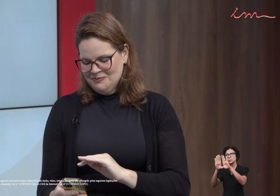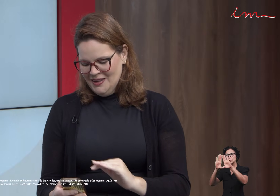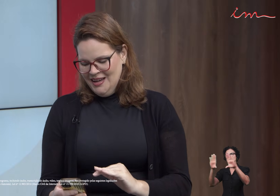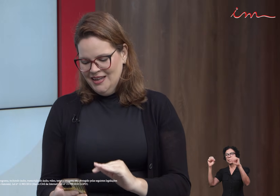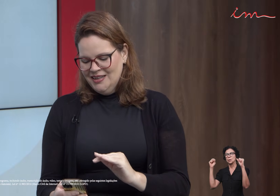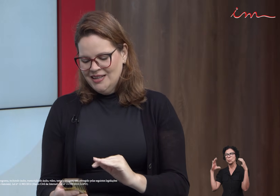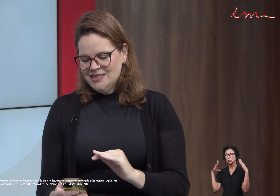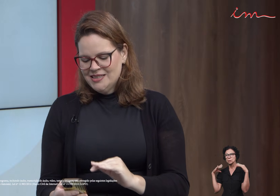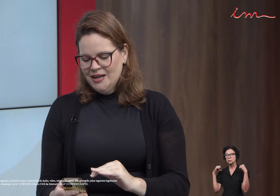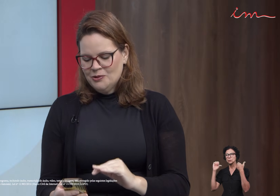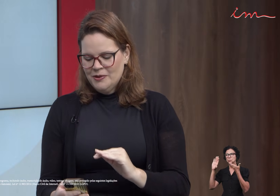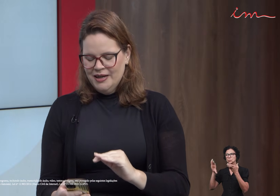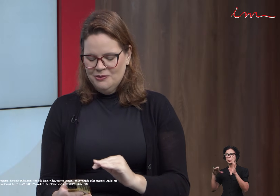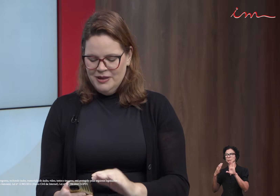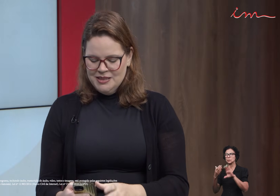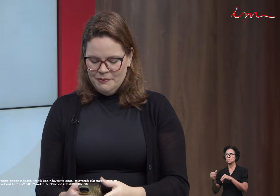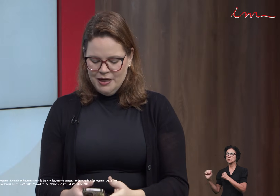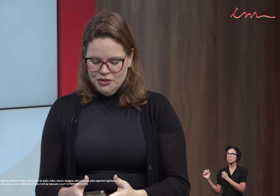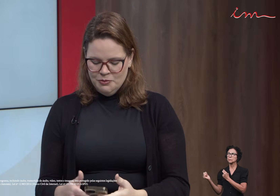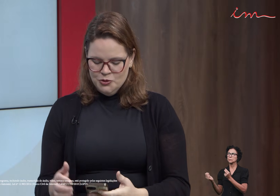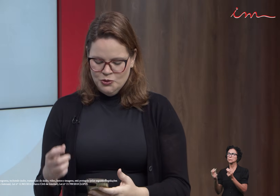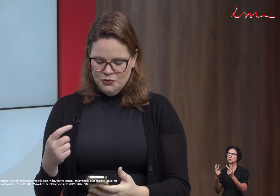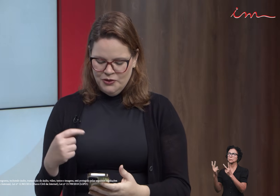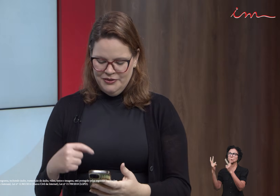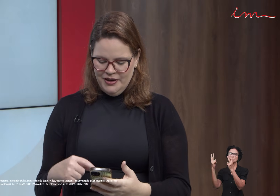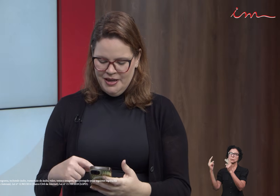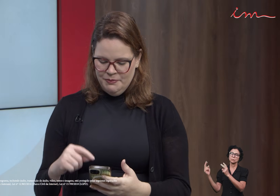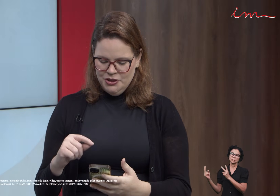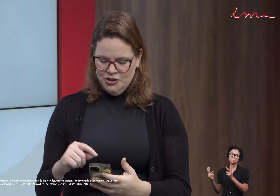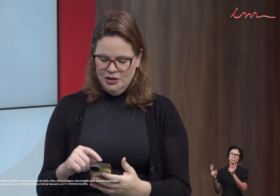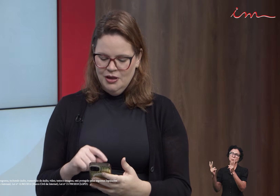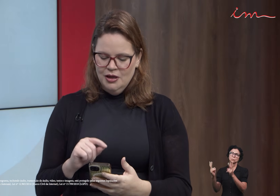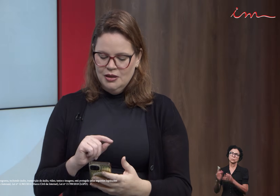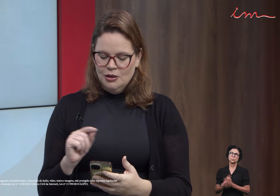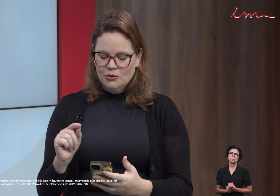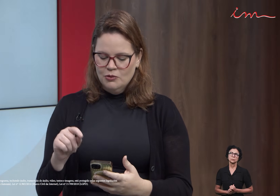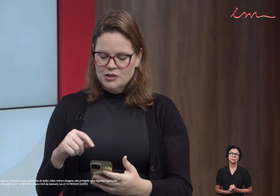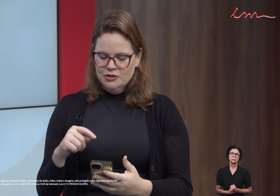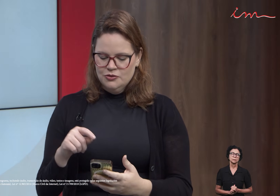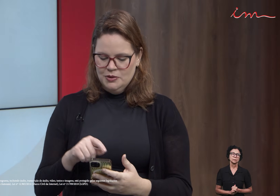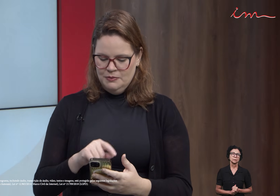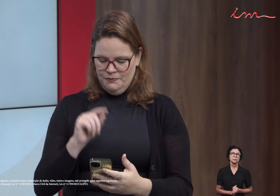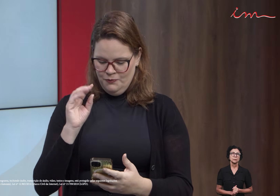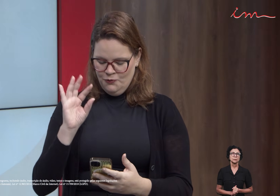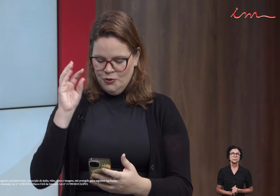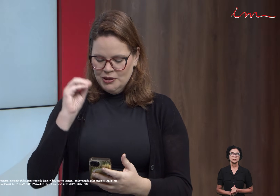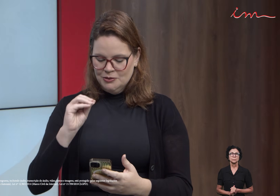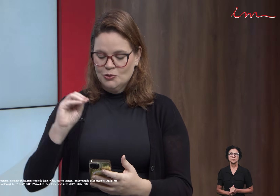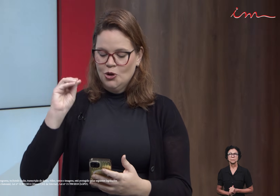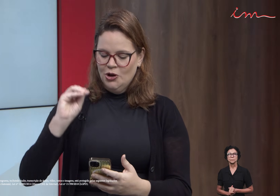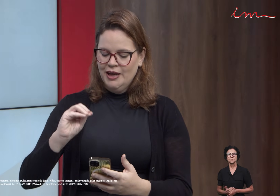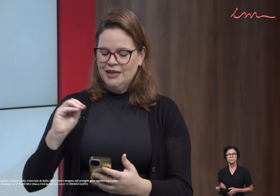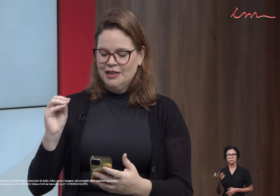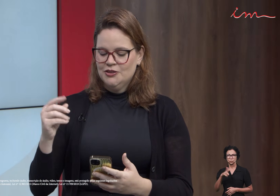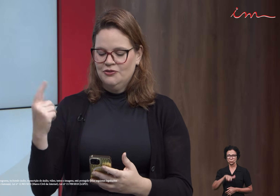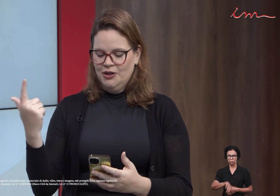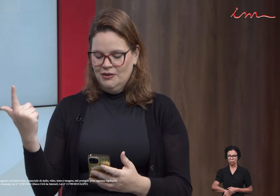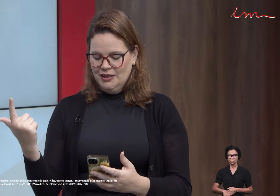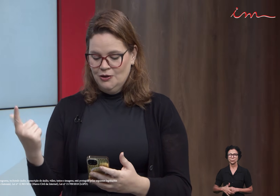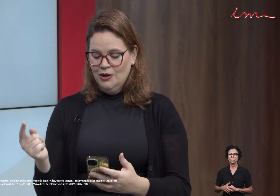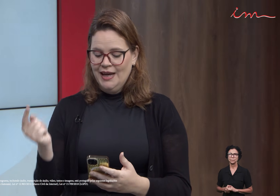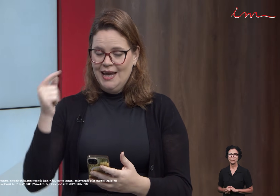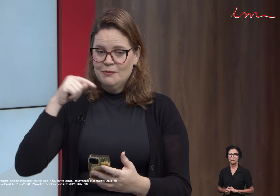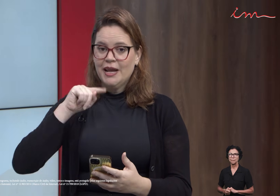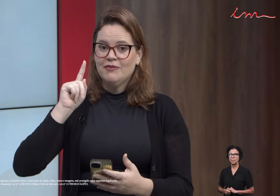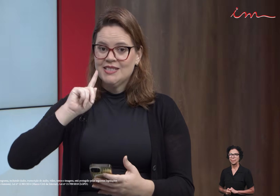vitória. E aí encerra com essa parte, depois o louvor ele vai repetir, então com os anjos voltando, glória à igreja fiel